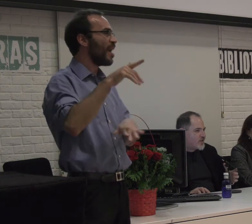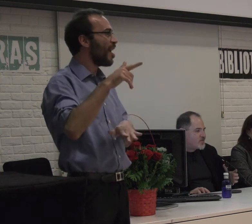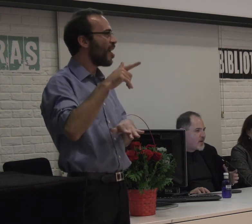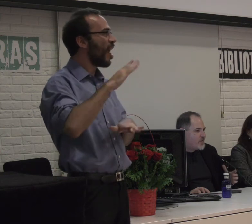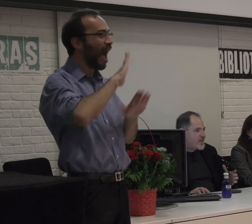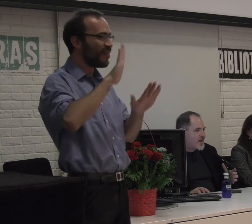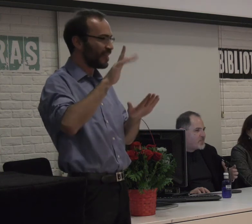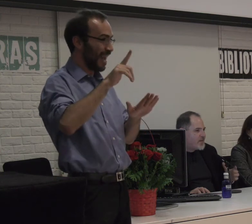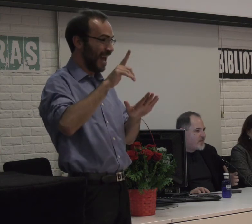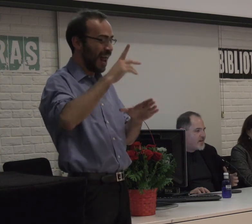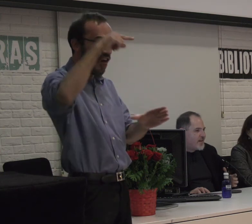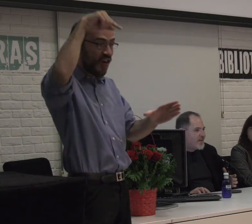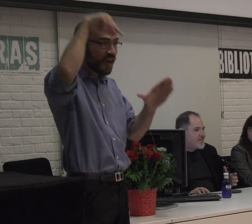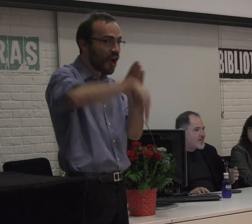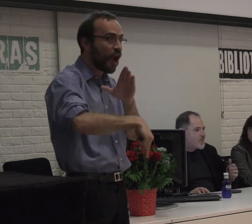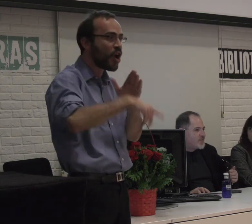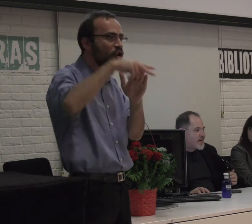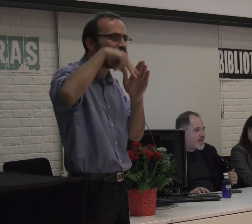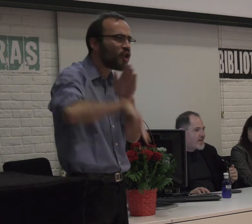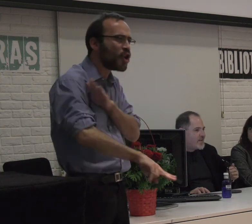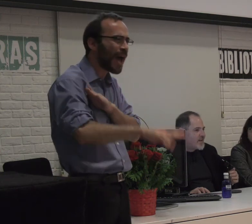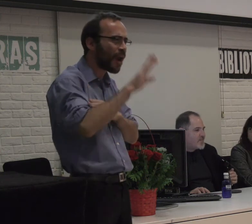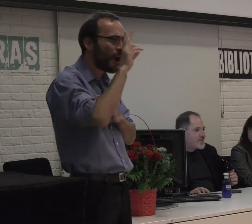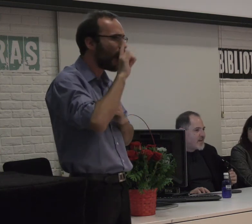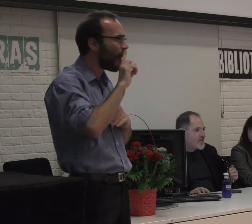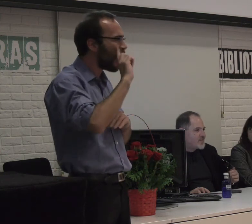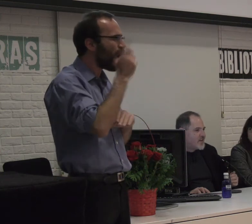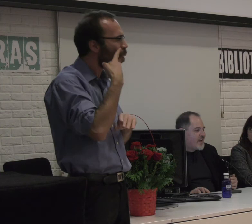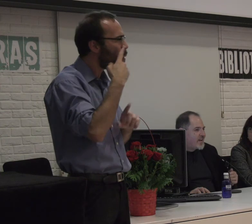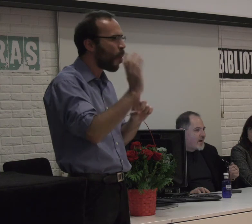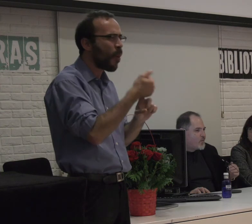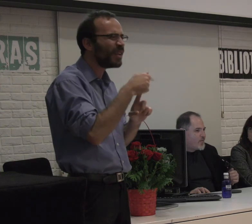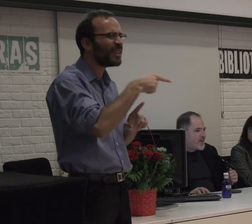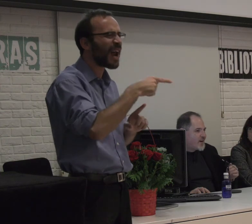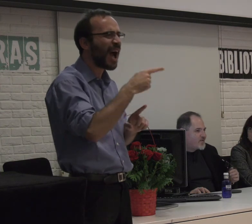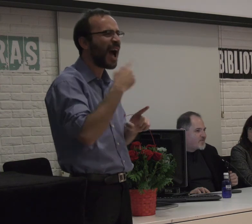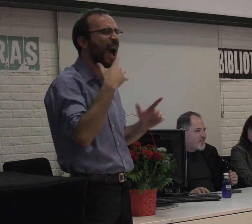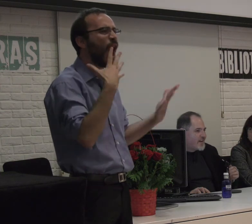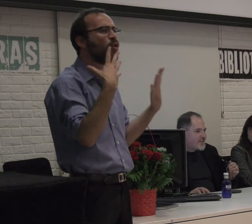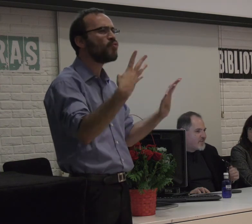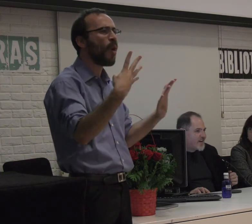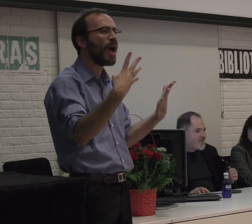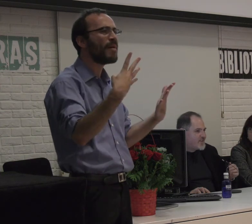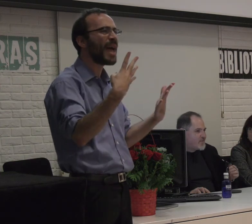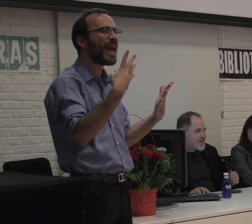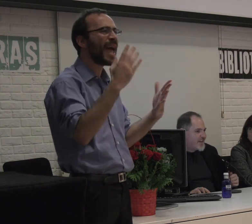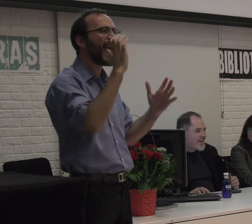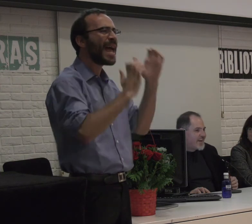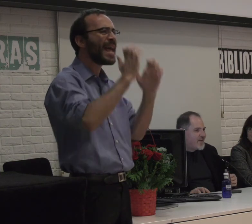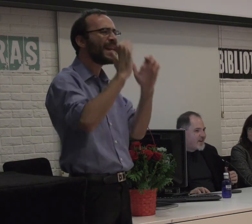sótanos había una trampilla y se encuentran allí nada más y nada menos que a 9 enanos falsificadores de moneda que lo que